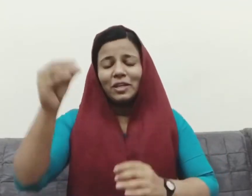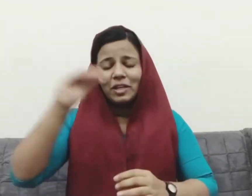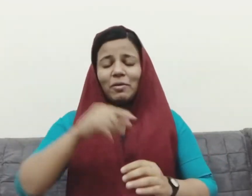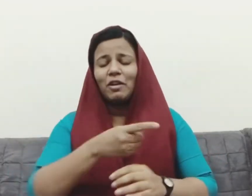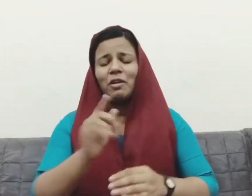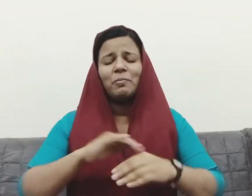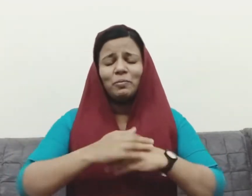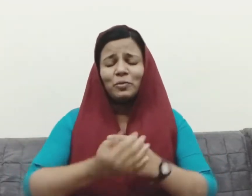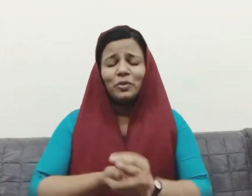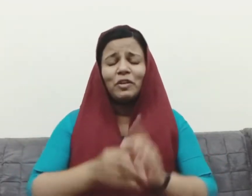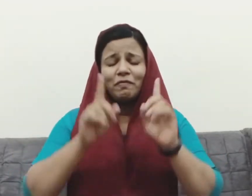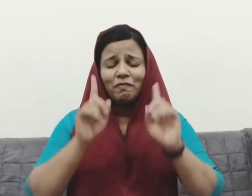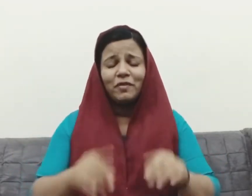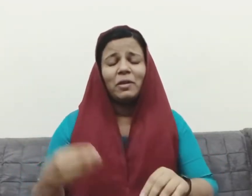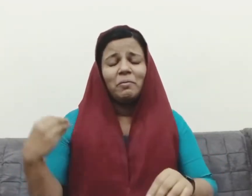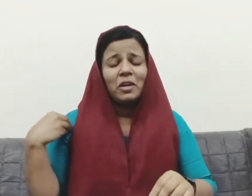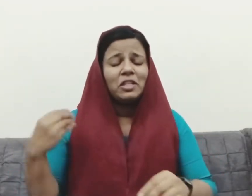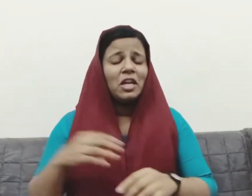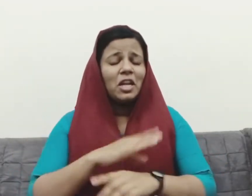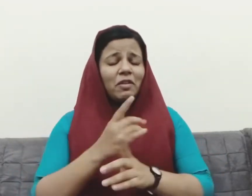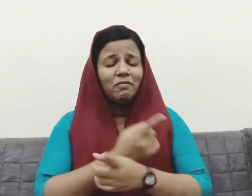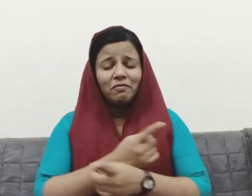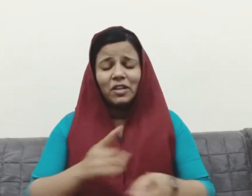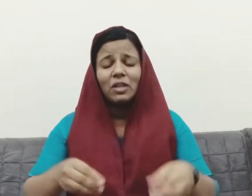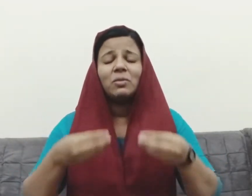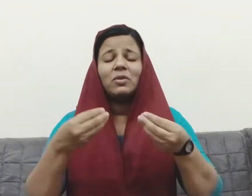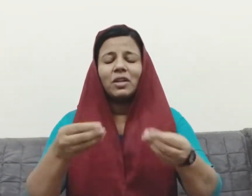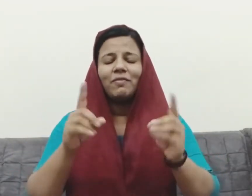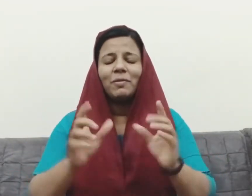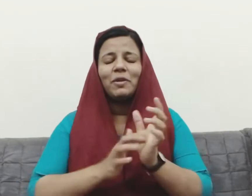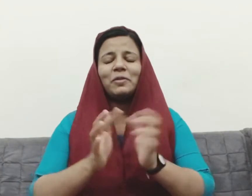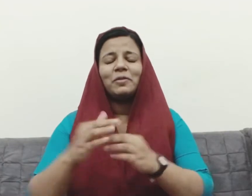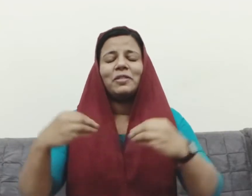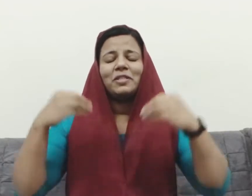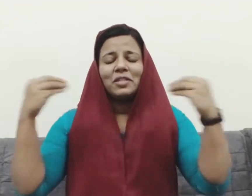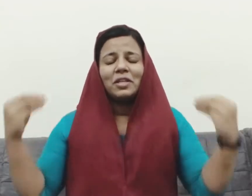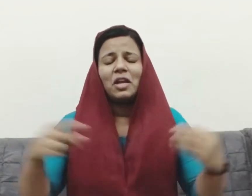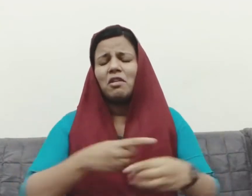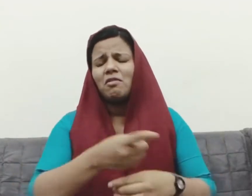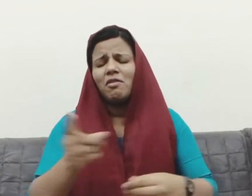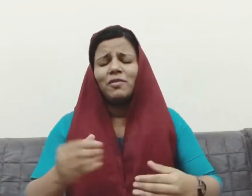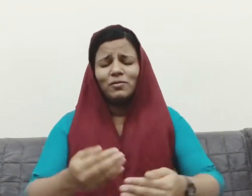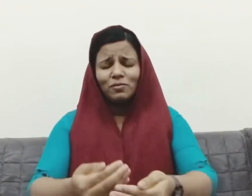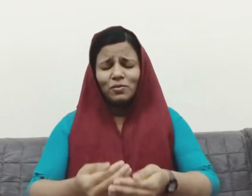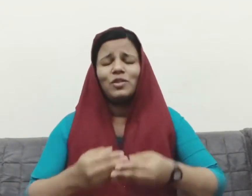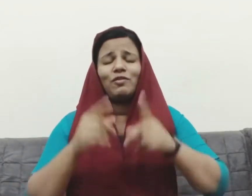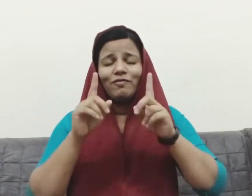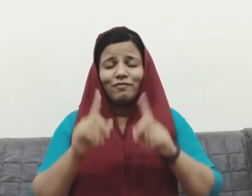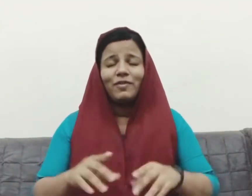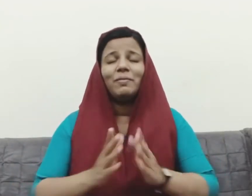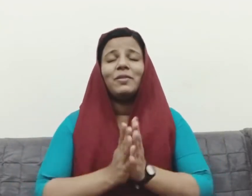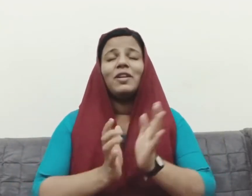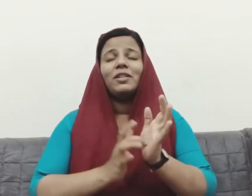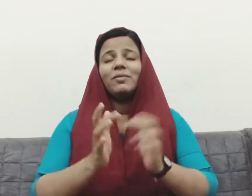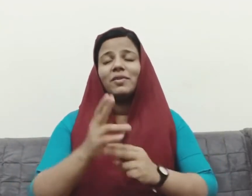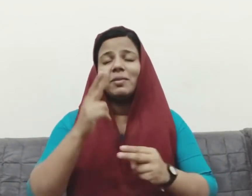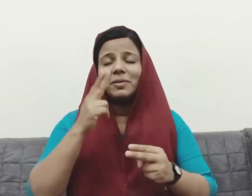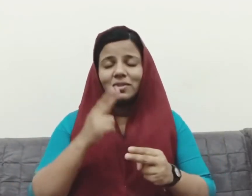കൃപയിൽ അവരെല്ലാം പുതിയമാറാകണം, അനർത്ഥങ്ങളിൽ നിന്ന് വിടുവിക്കണം. ഈ പകൽക്കാലം അങ്ങയുടെ ചിറകിൻ്റെ മറവിൽ ഓരോരുത്തരെയും സൂക്ഷിക്കുന്ന കൃപകൾക്ക് സ്തോത്രം. യേശു